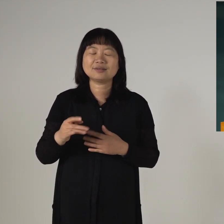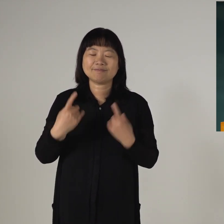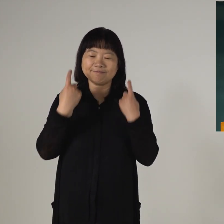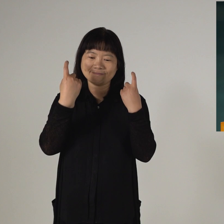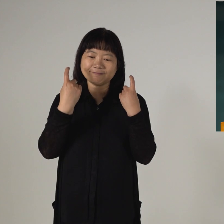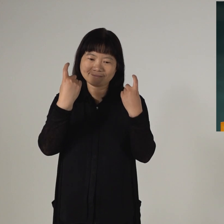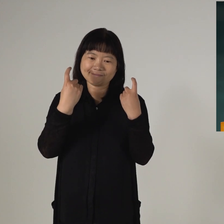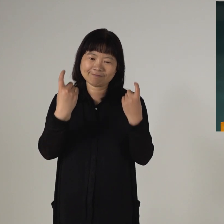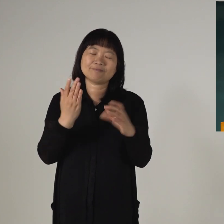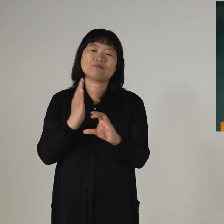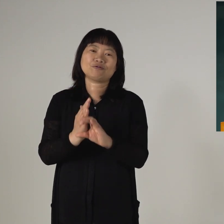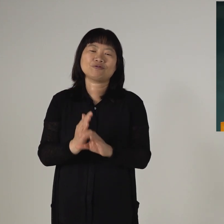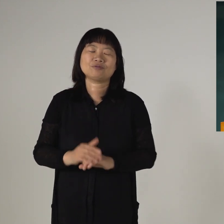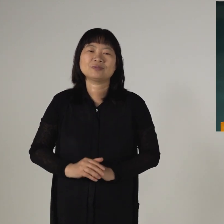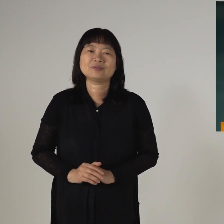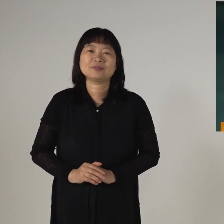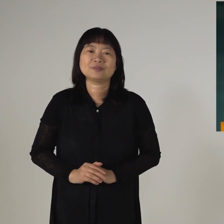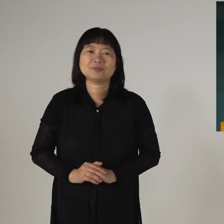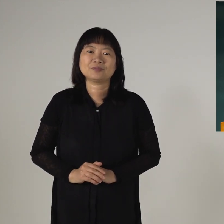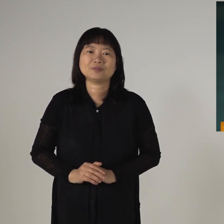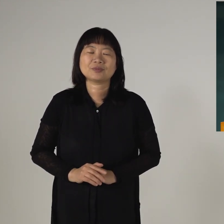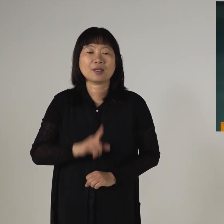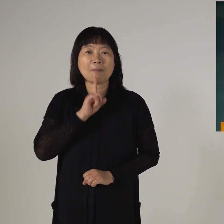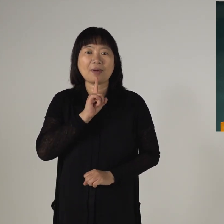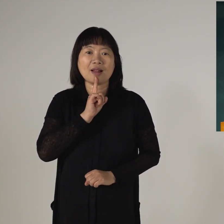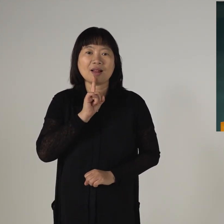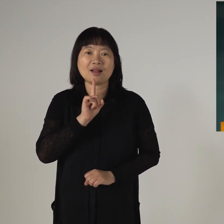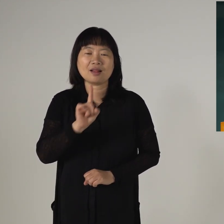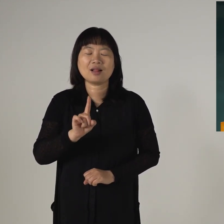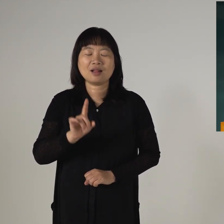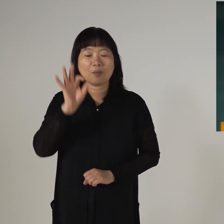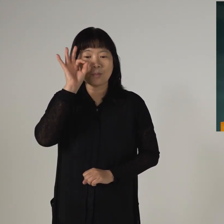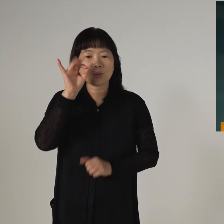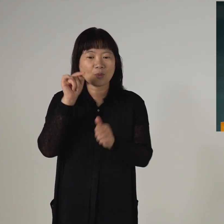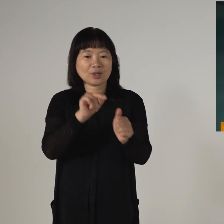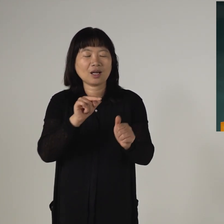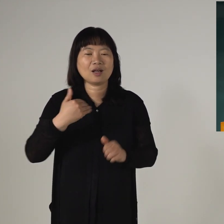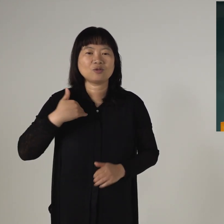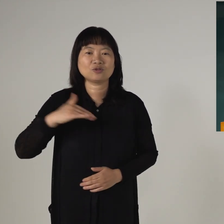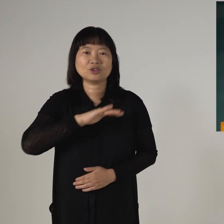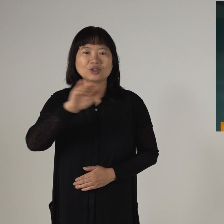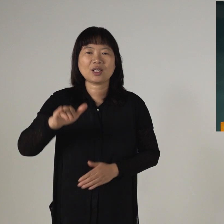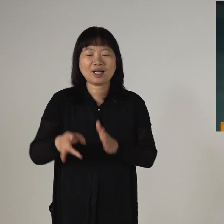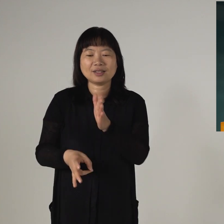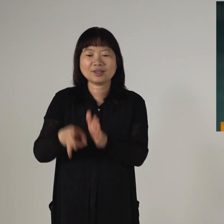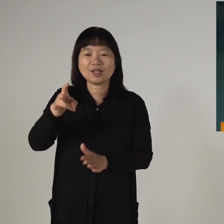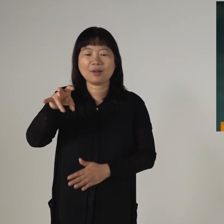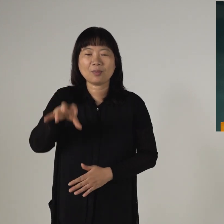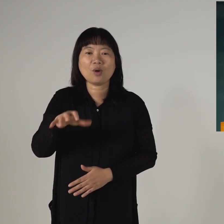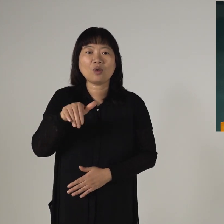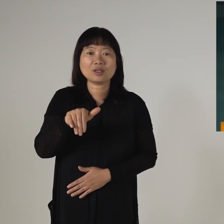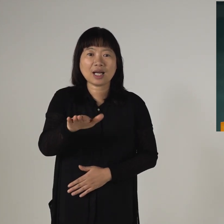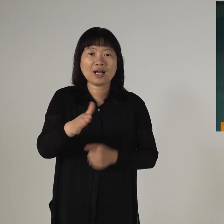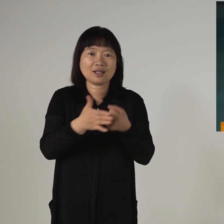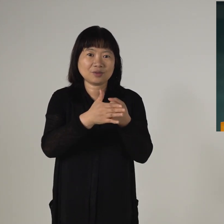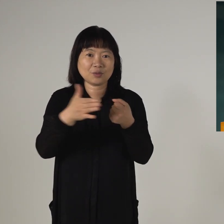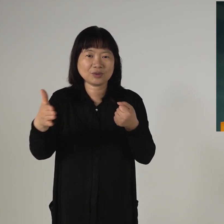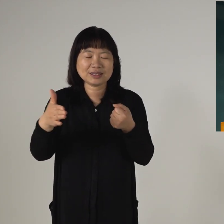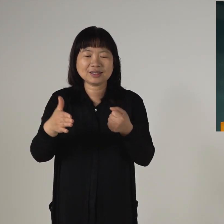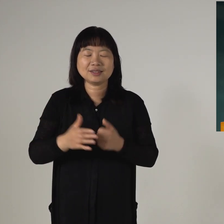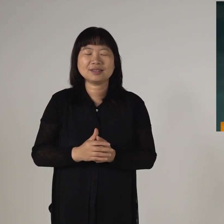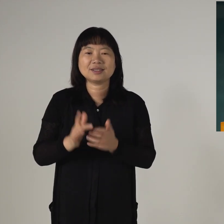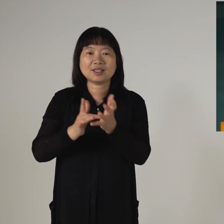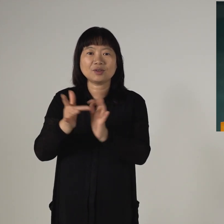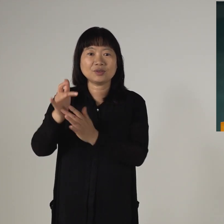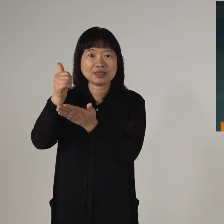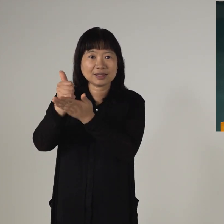있어요. 길에서 이르시되 보라 우리가 예루살렘으로 올라가노니